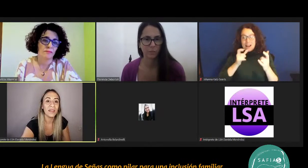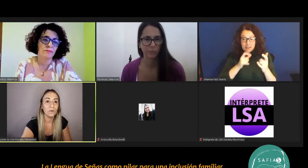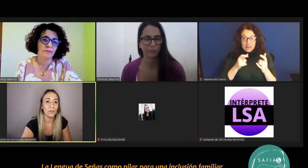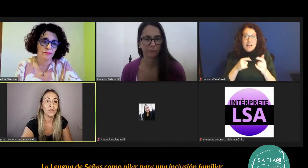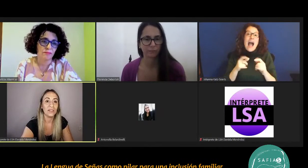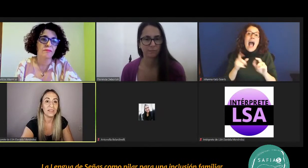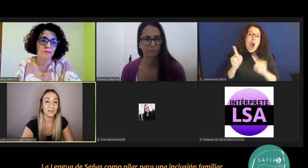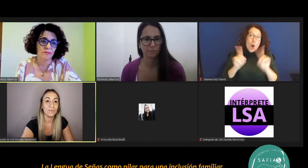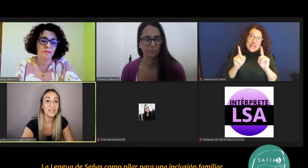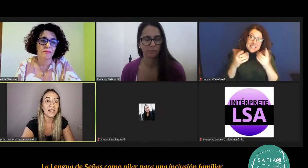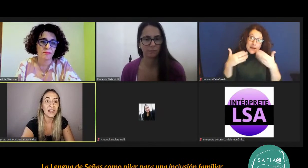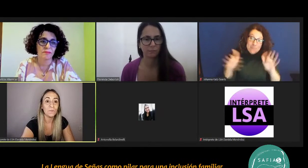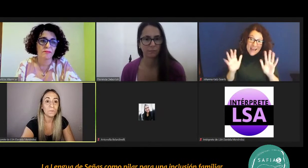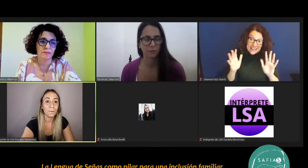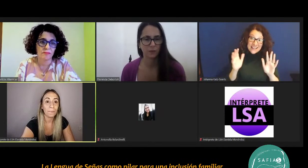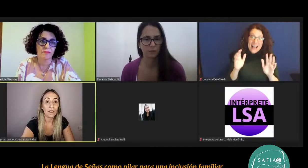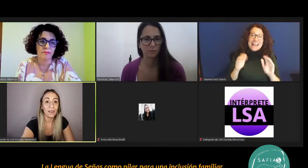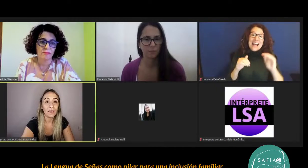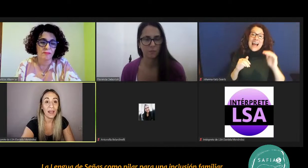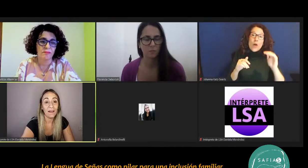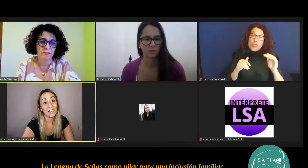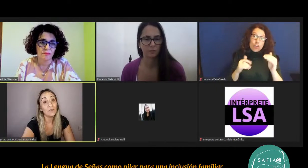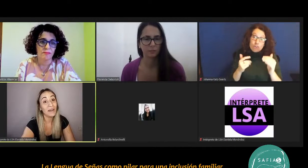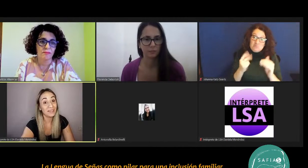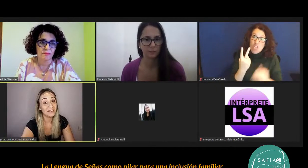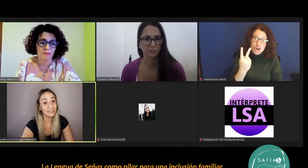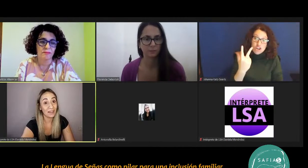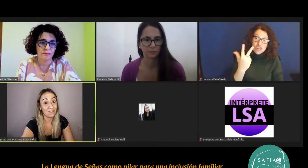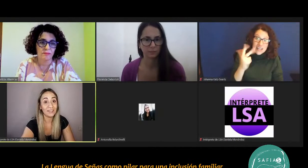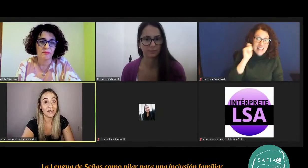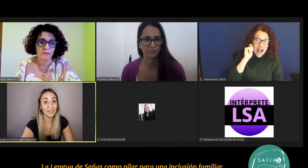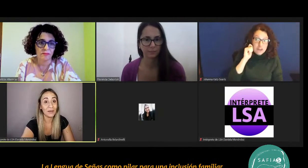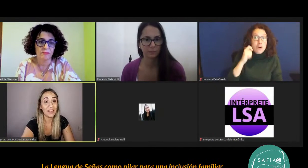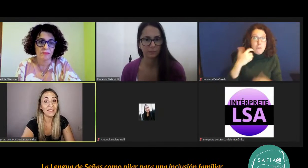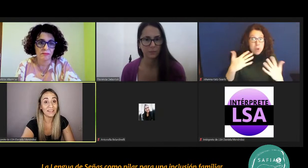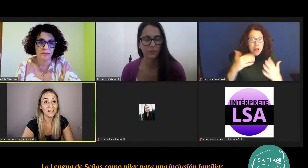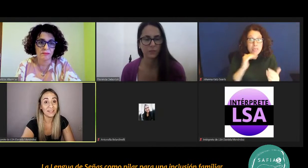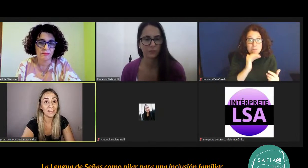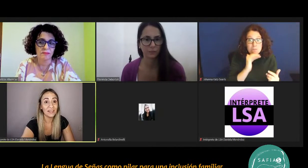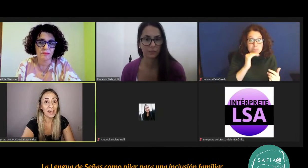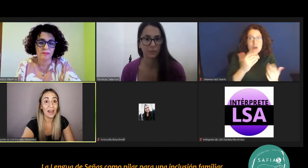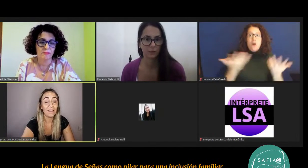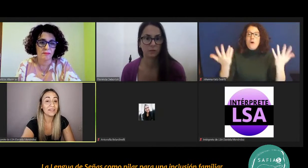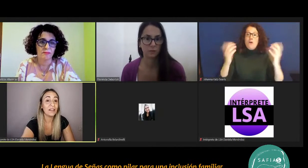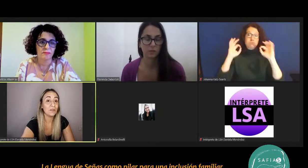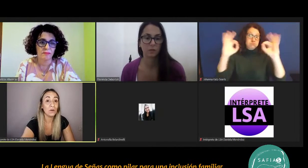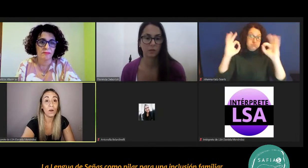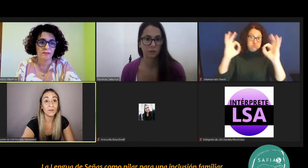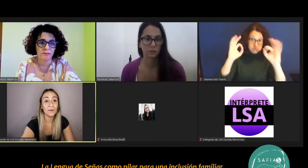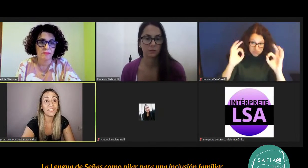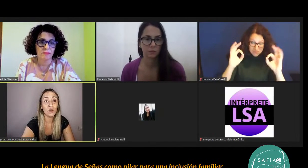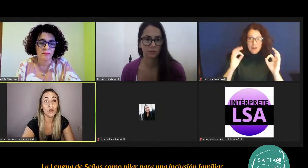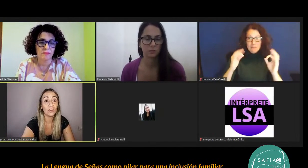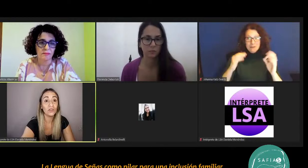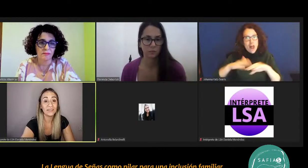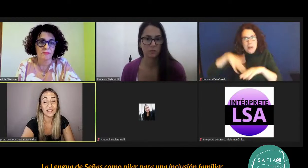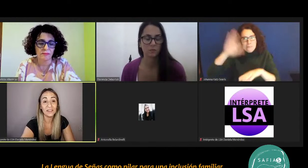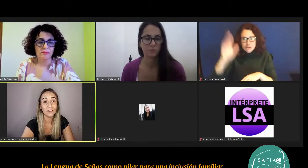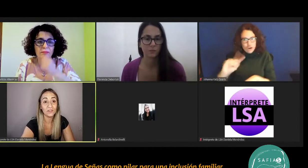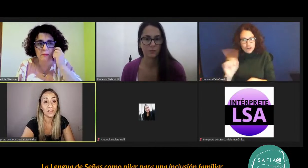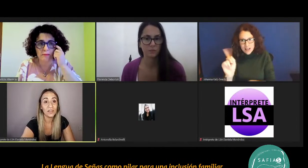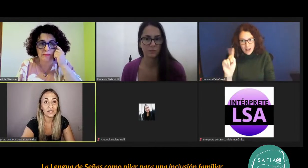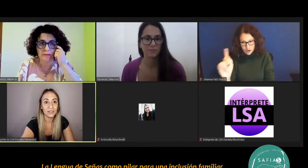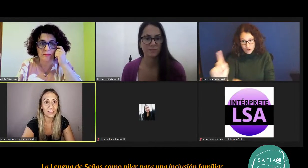comprender cuando se les explica, a veces más grandes, ¿sí? A veces más chicos, a los 2,